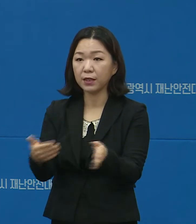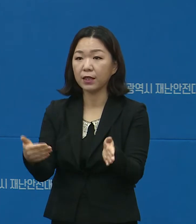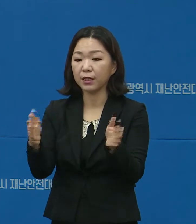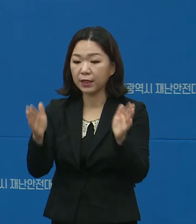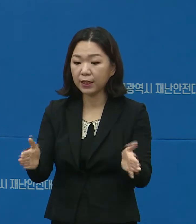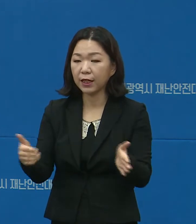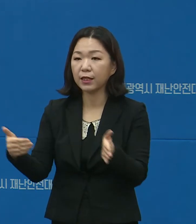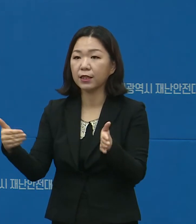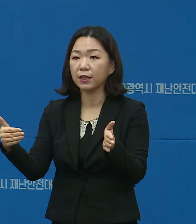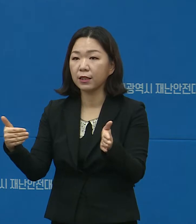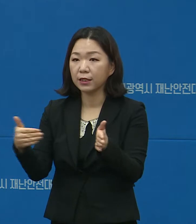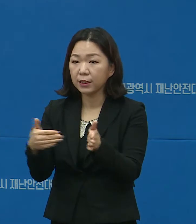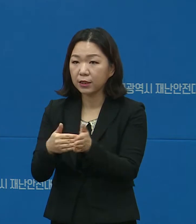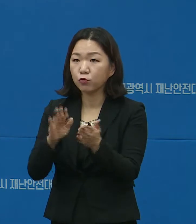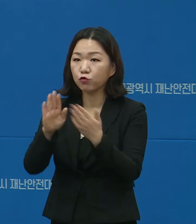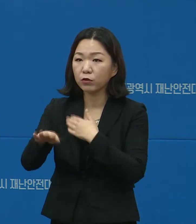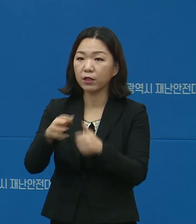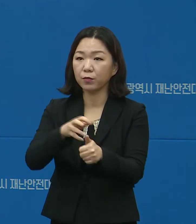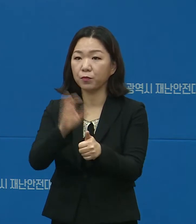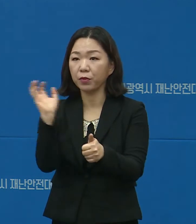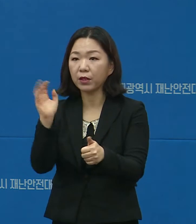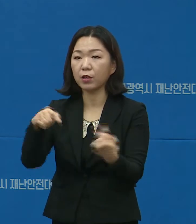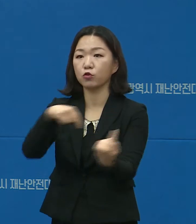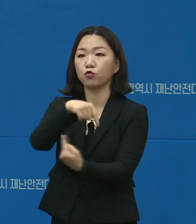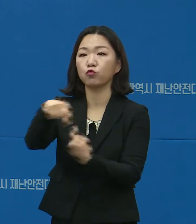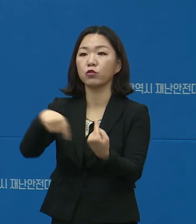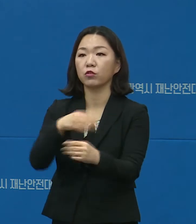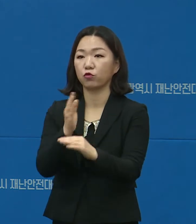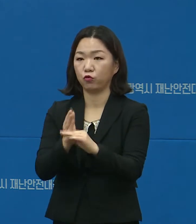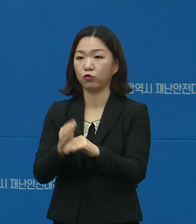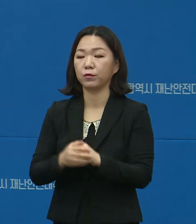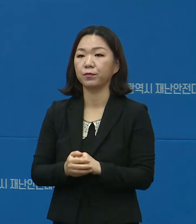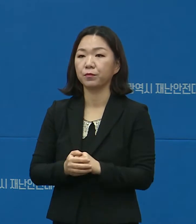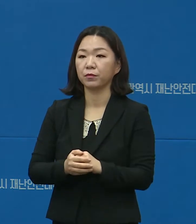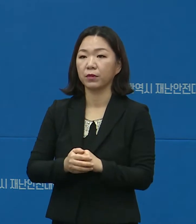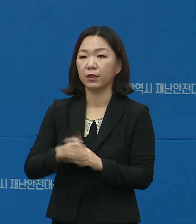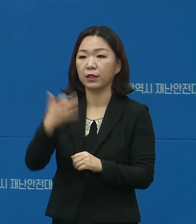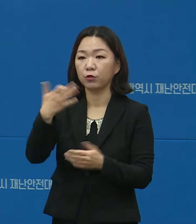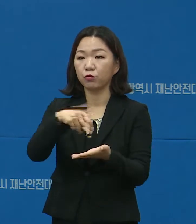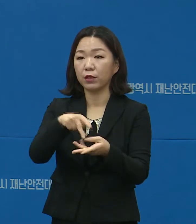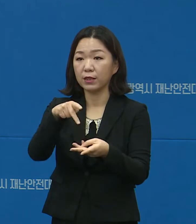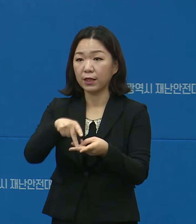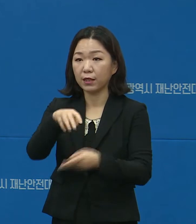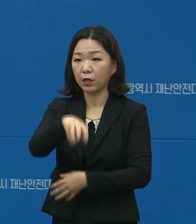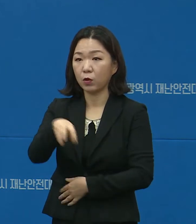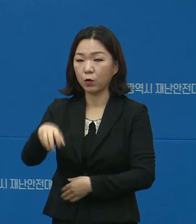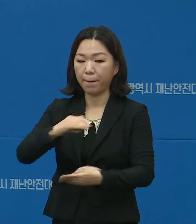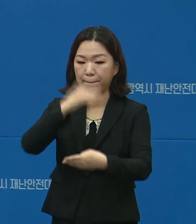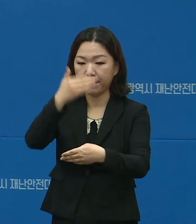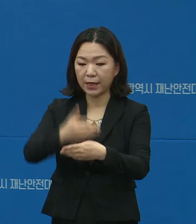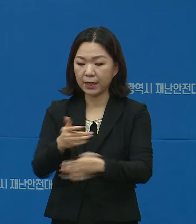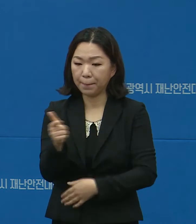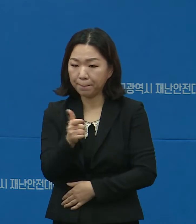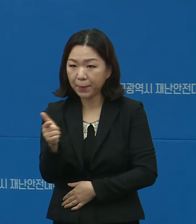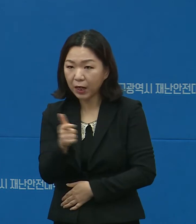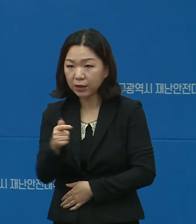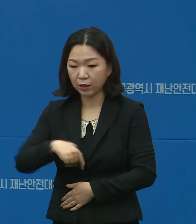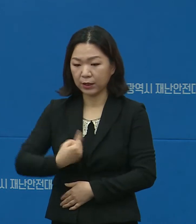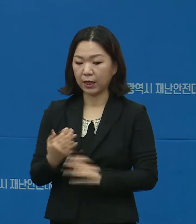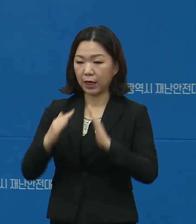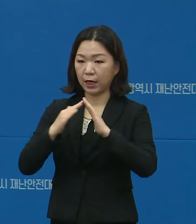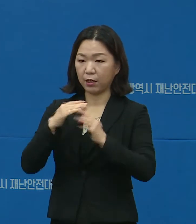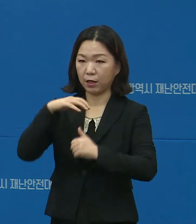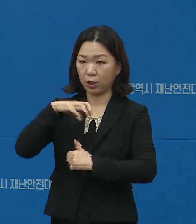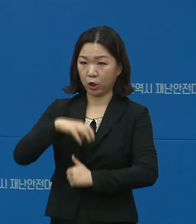재개된 상태입니다. 현재 19개 센터는 폐쇄 및 방역, 자가격리 등을 조치를 취하고